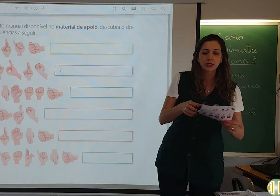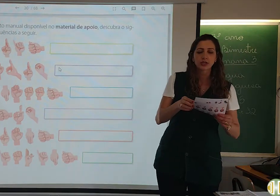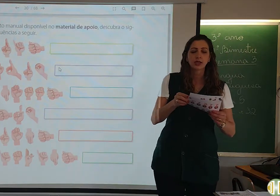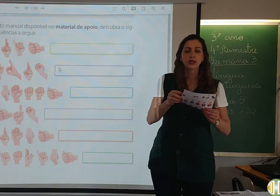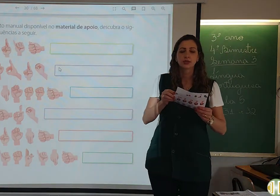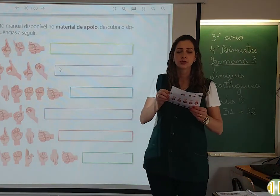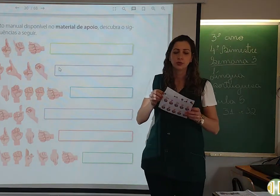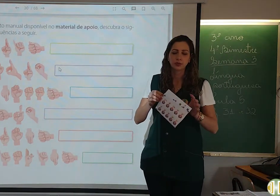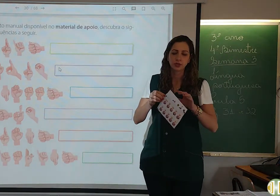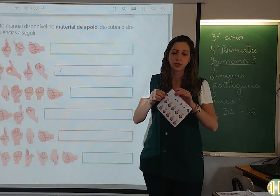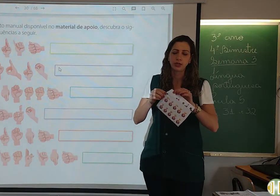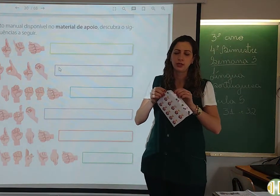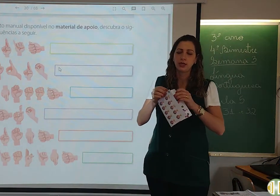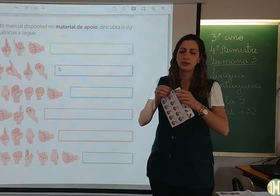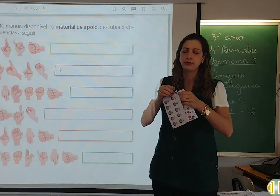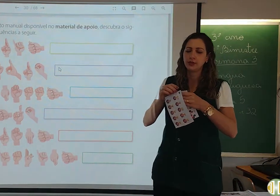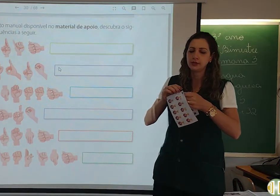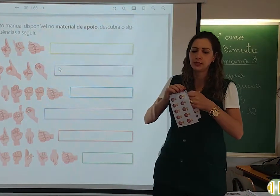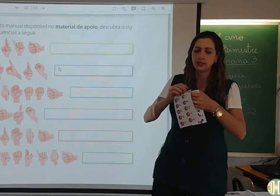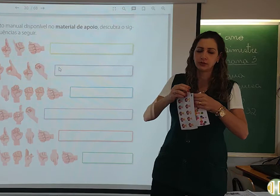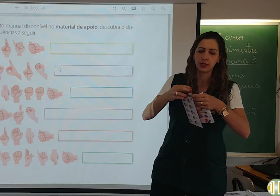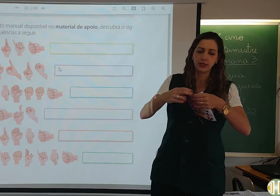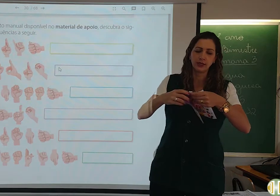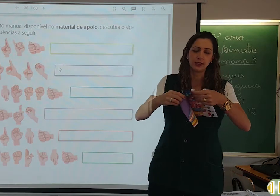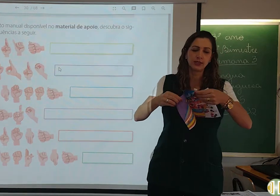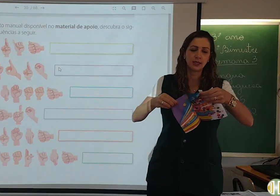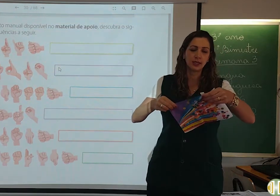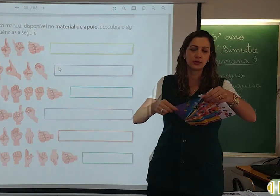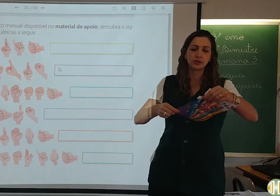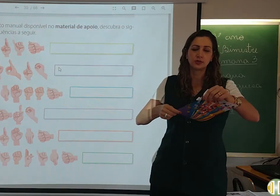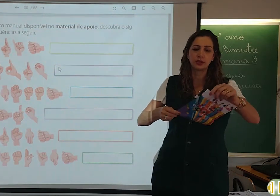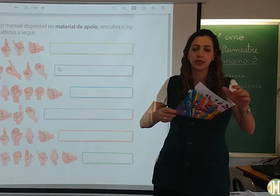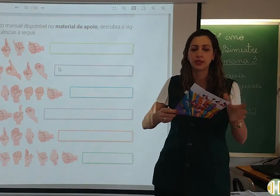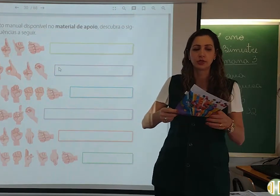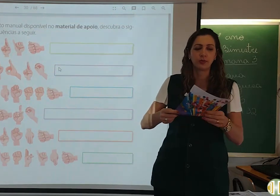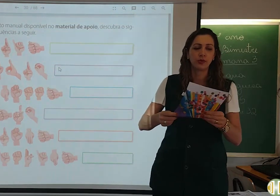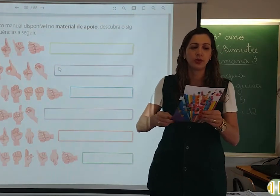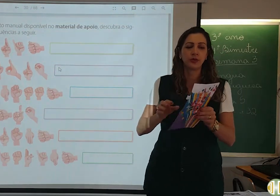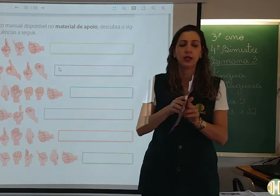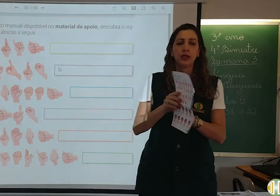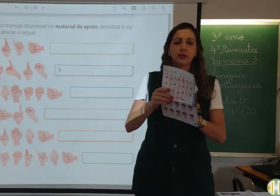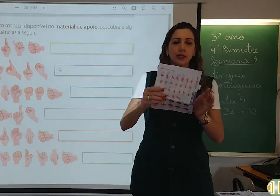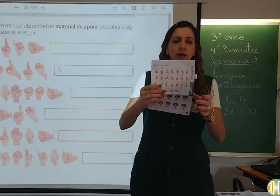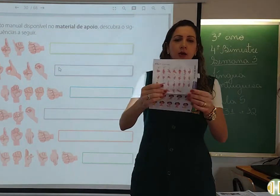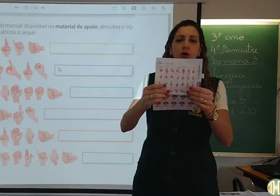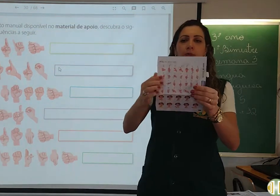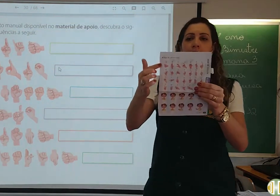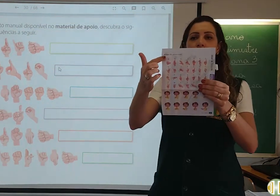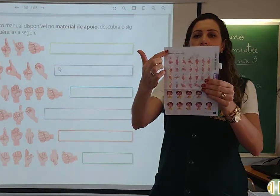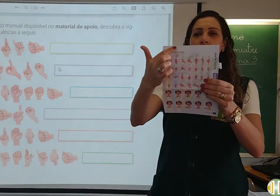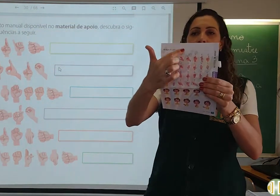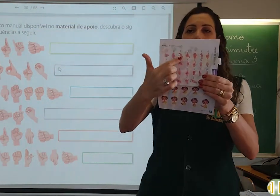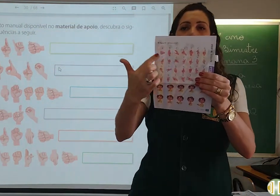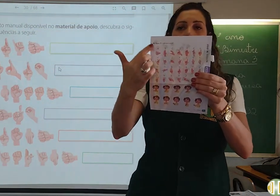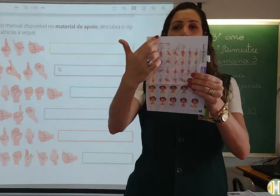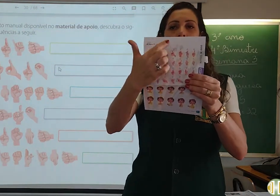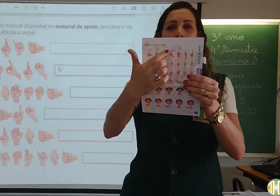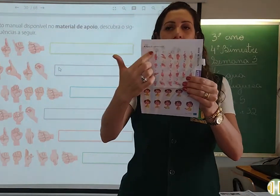acha lá na sua apostila, lá no finzinho, né, da lista lá dos seus materiais de apoio, tá lá, ó, página